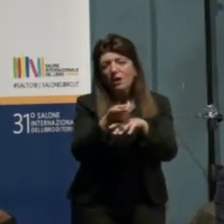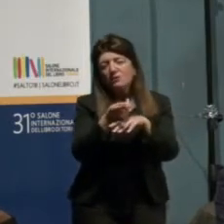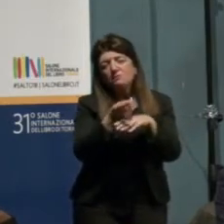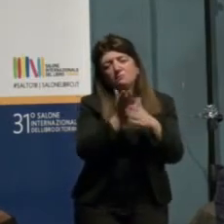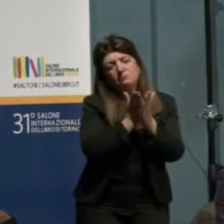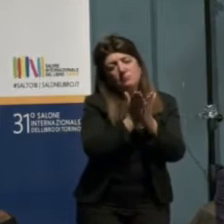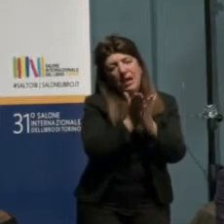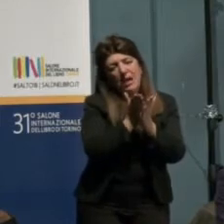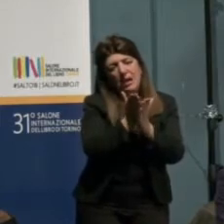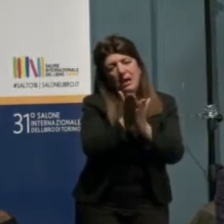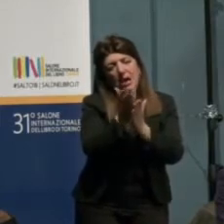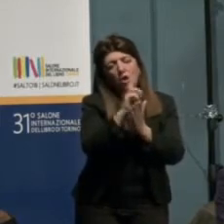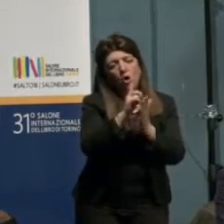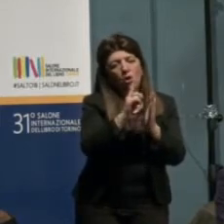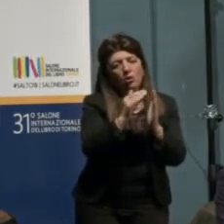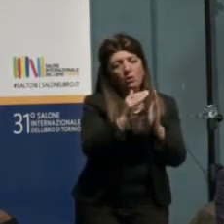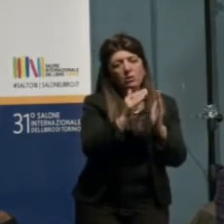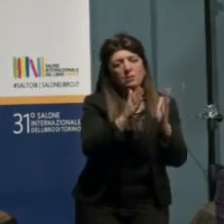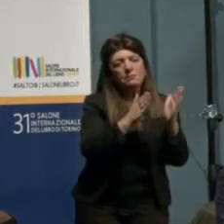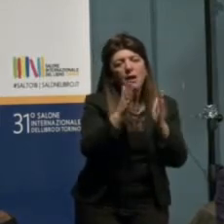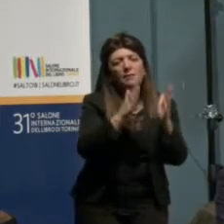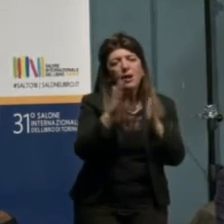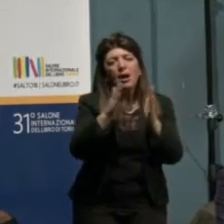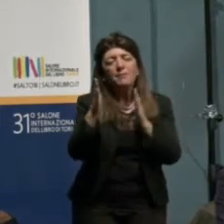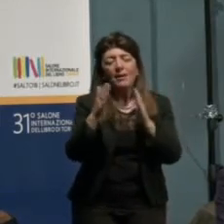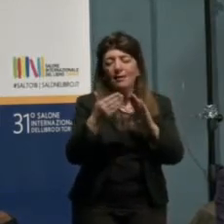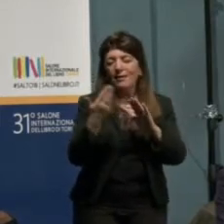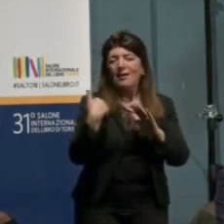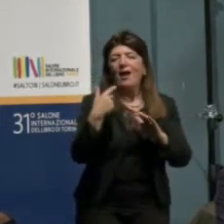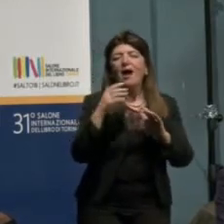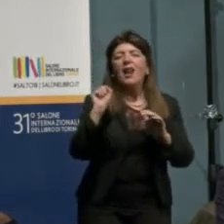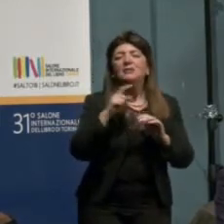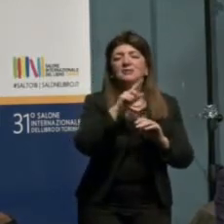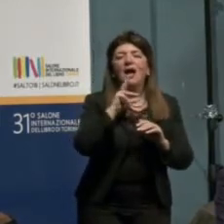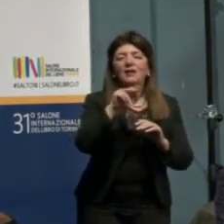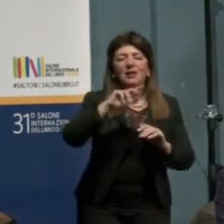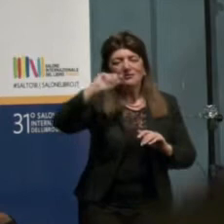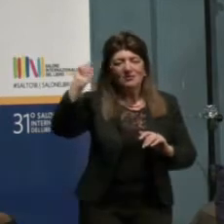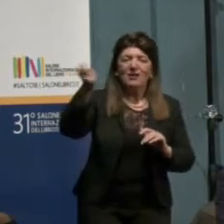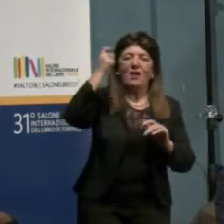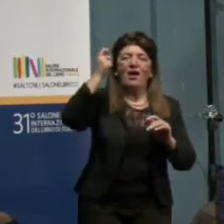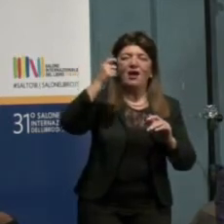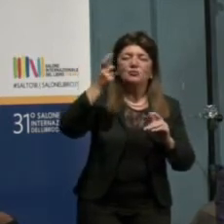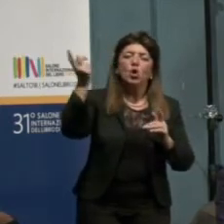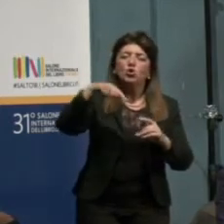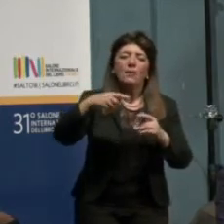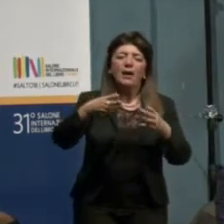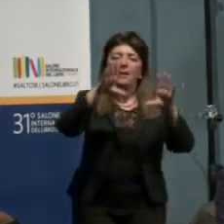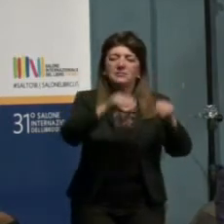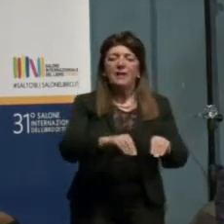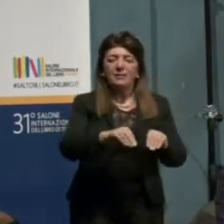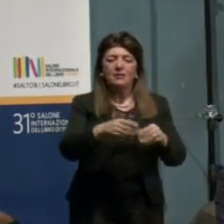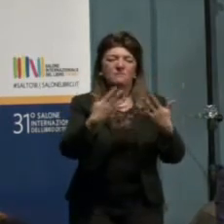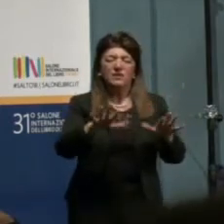costante non è adesso l'alessandria ha detto una cosa la rilanciamo e domani bastano scorta mediatica